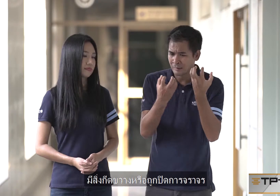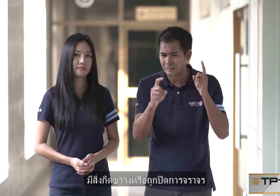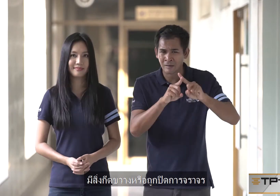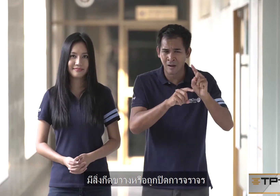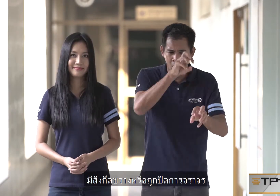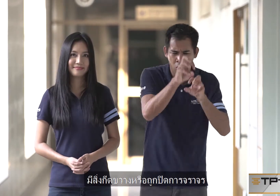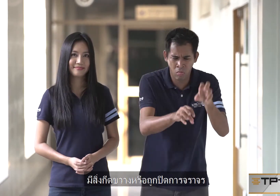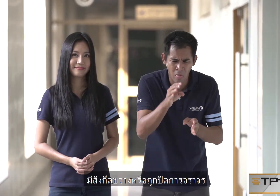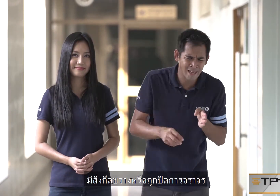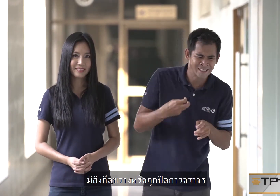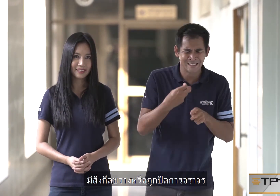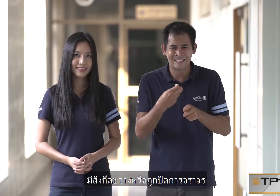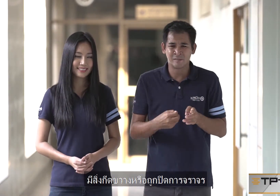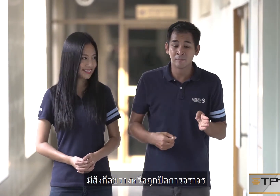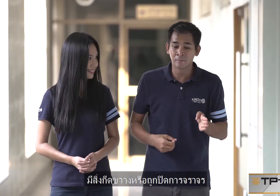ร